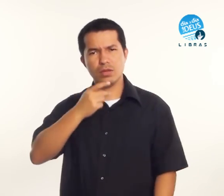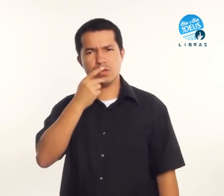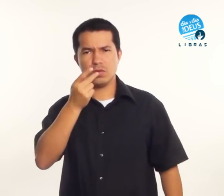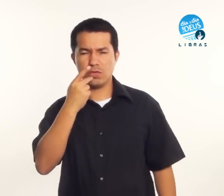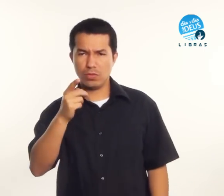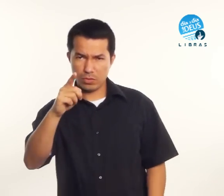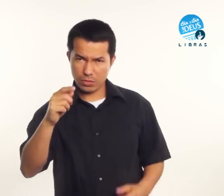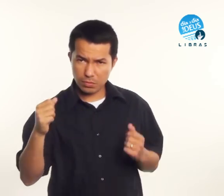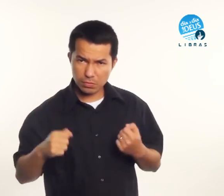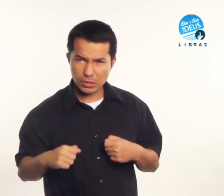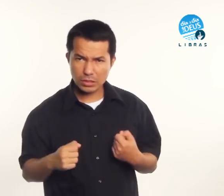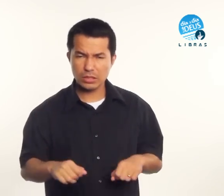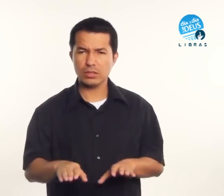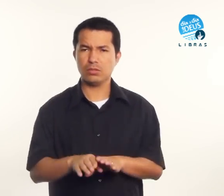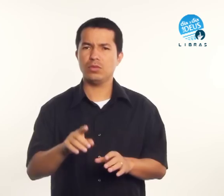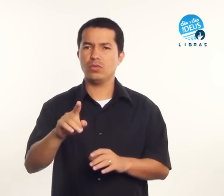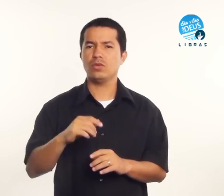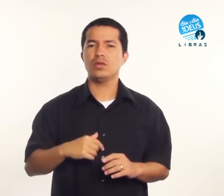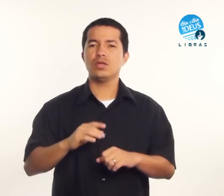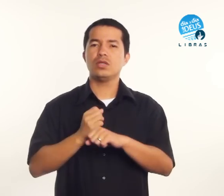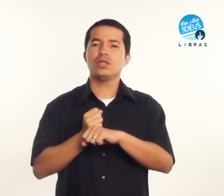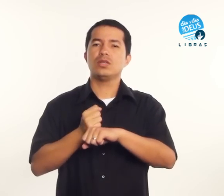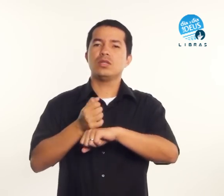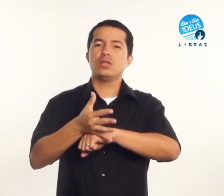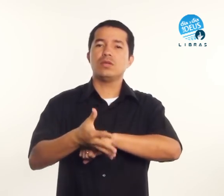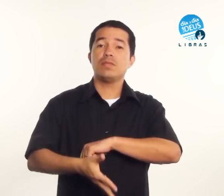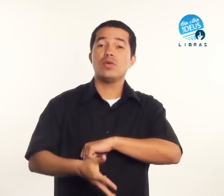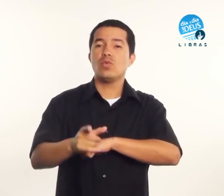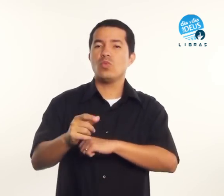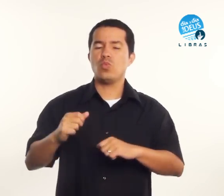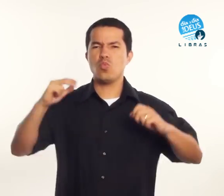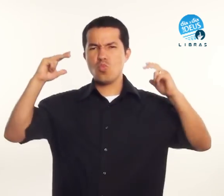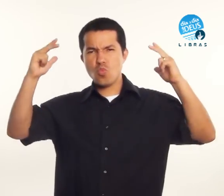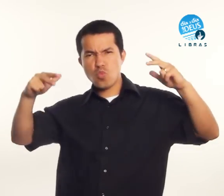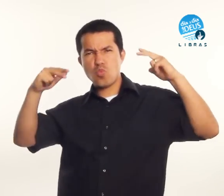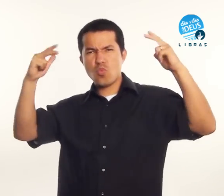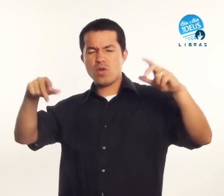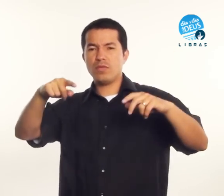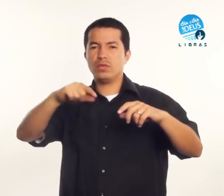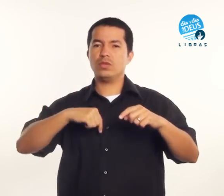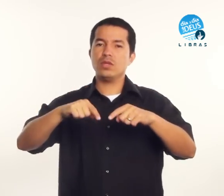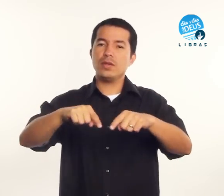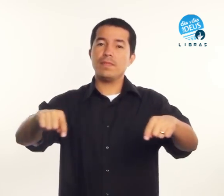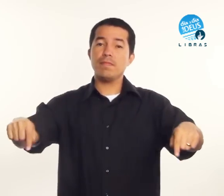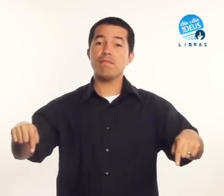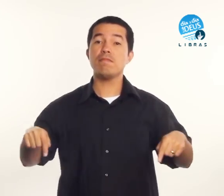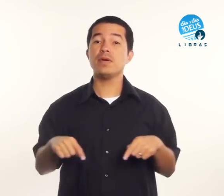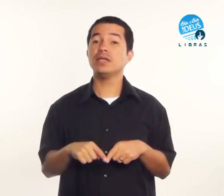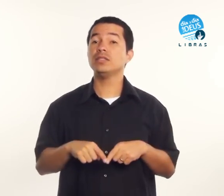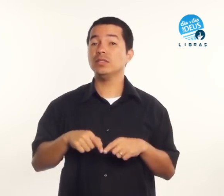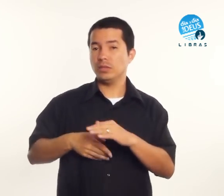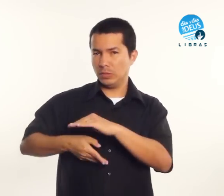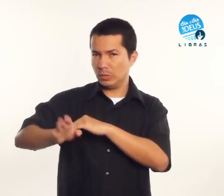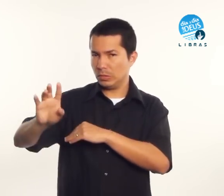passa uma madrugada numa festa dessa para ver o que é aquilo. Entra no banheiro para ver o que está acontecendo dentro